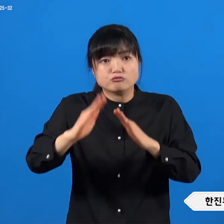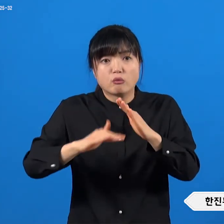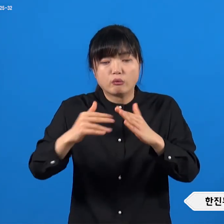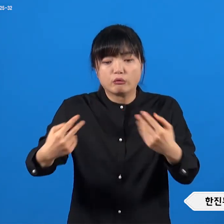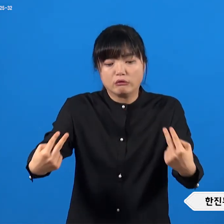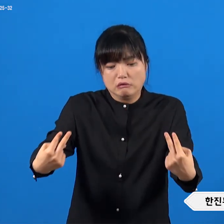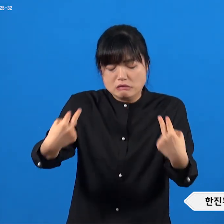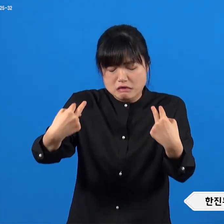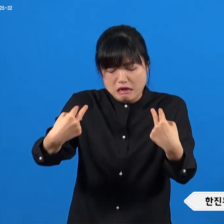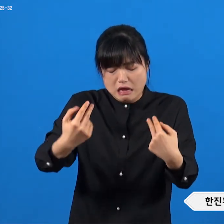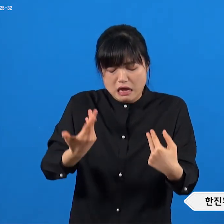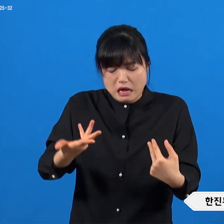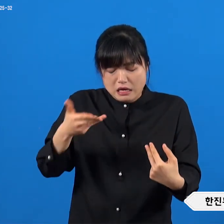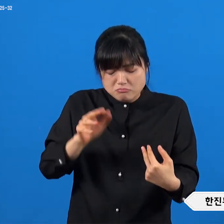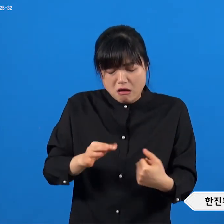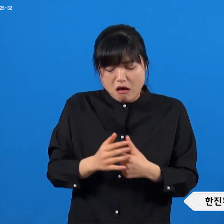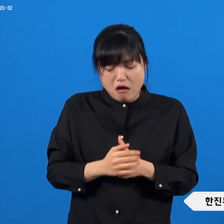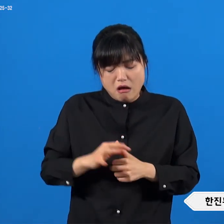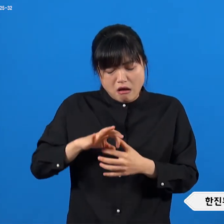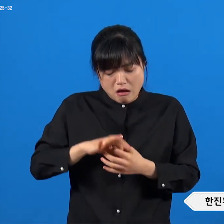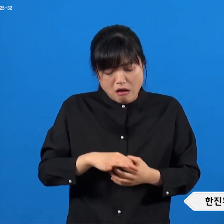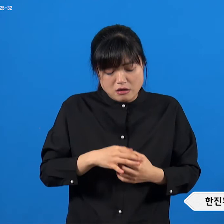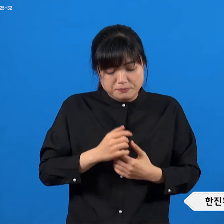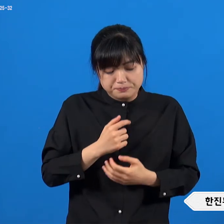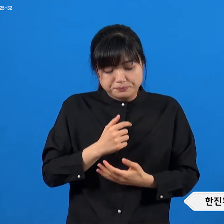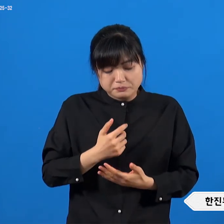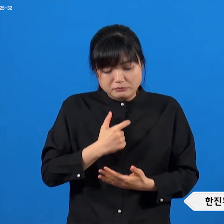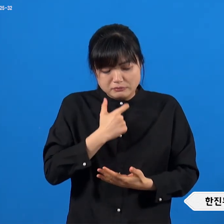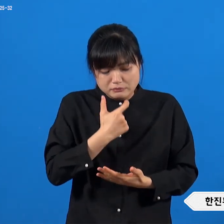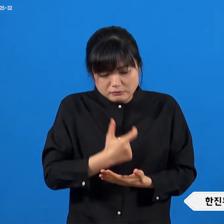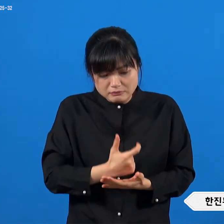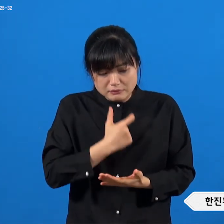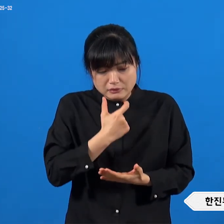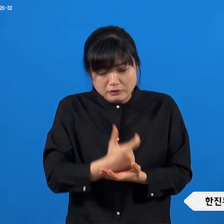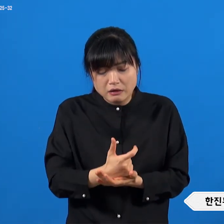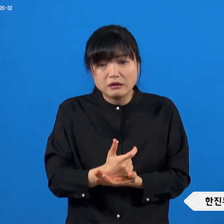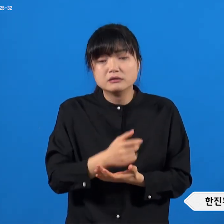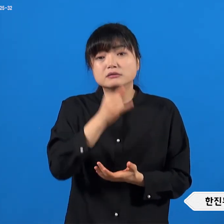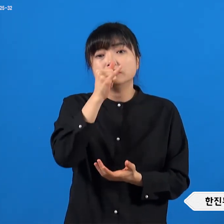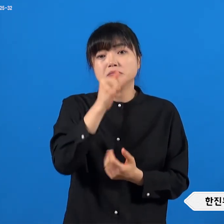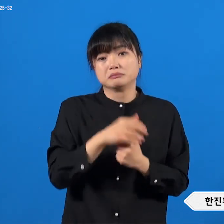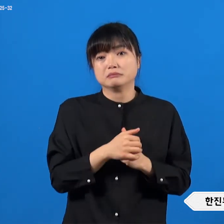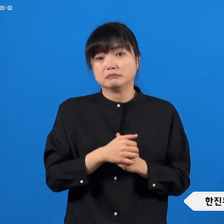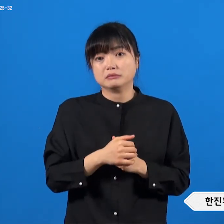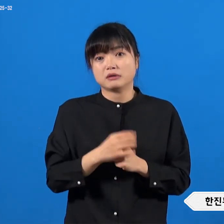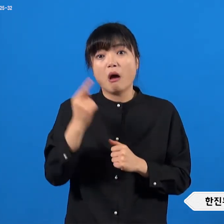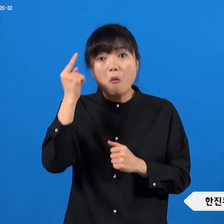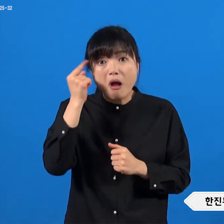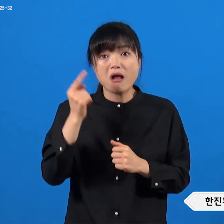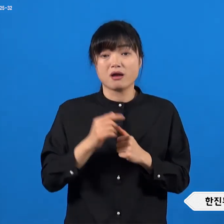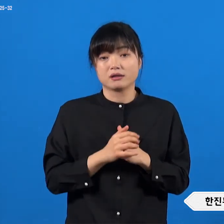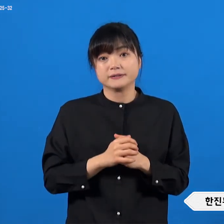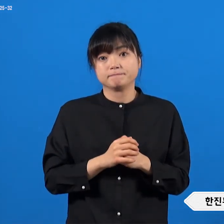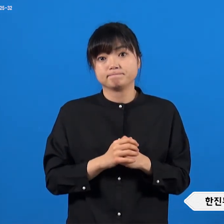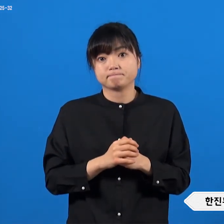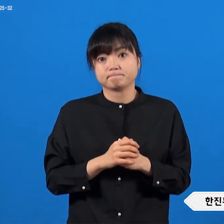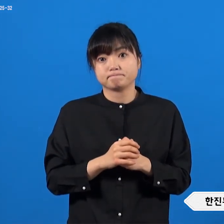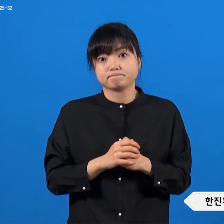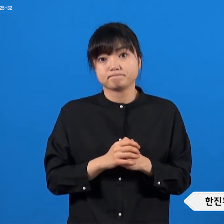교인들이 빤히 쳐다보는데 민망한데, 그런데 왜 그렇게 시도 때도 없이 눈물이 나던가요?